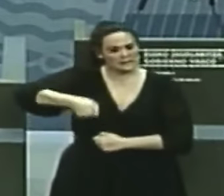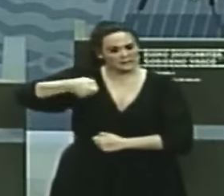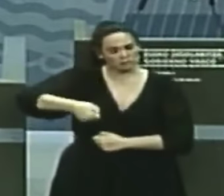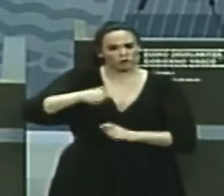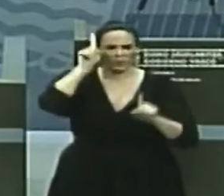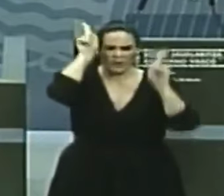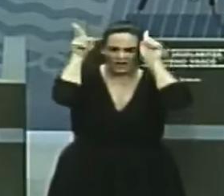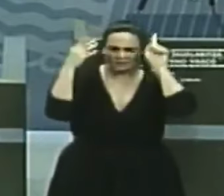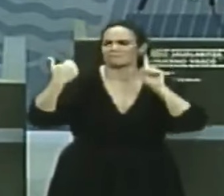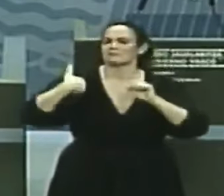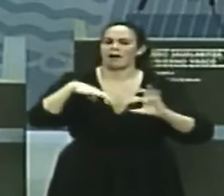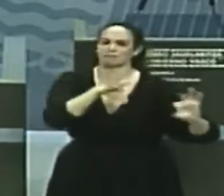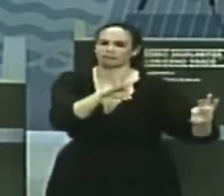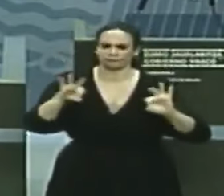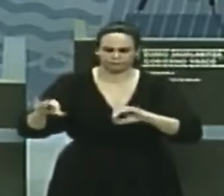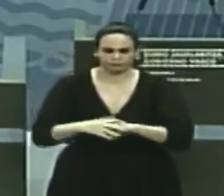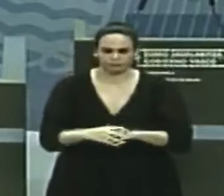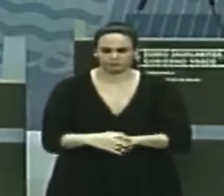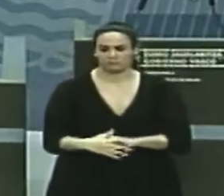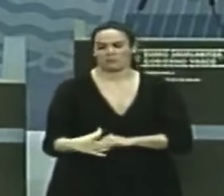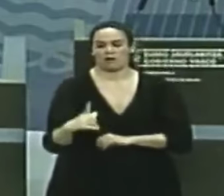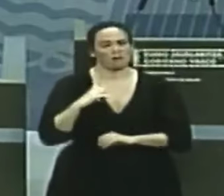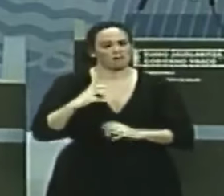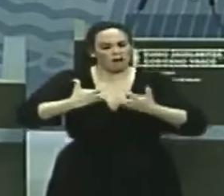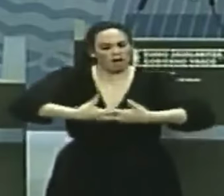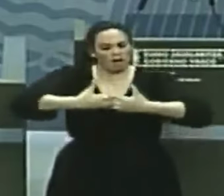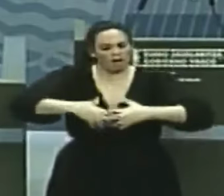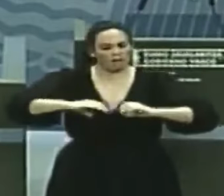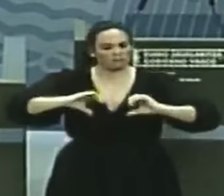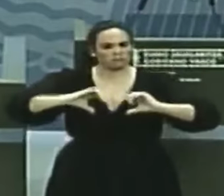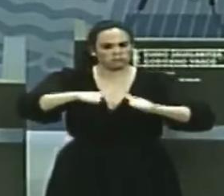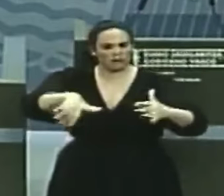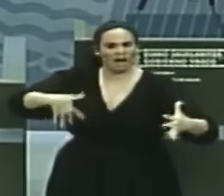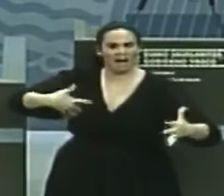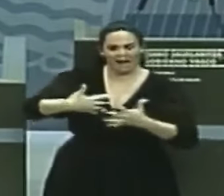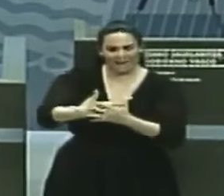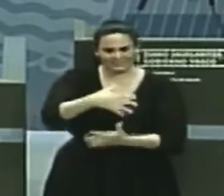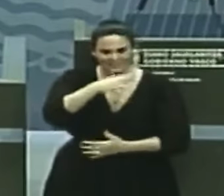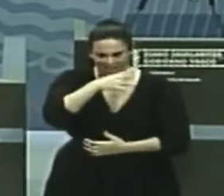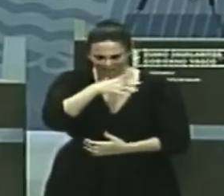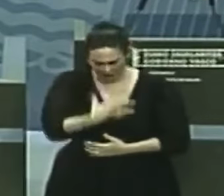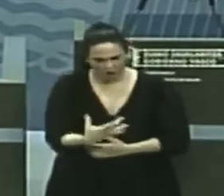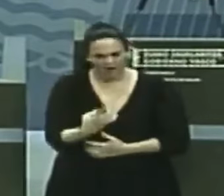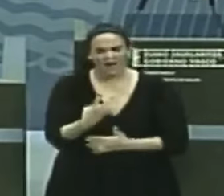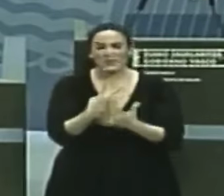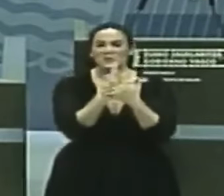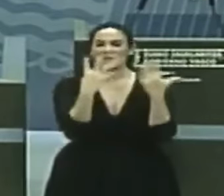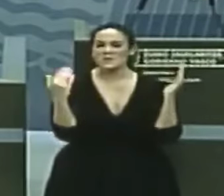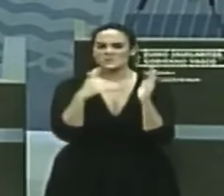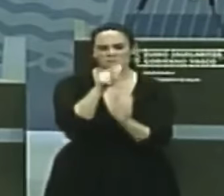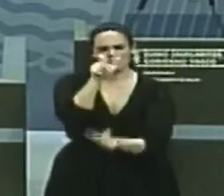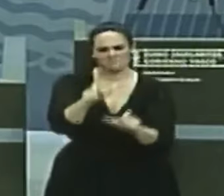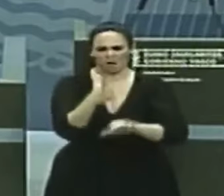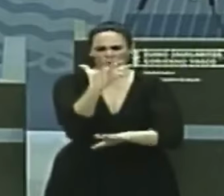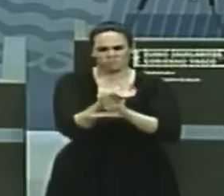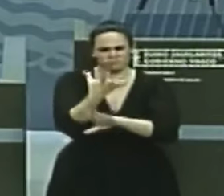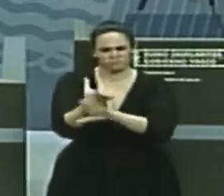android y desde su puesta en marcha en el día de ayer ya se la han descargado más de 19.000 personas